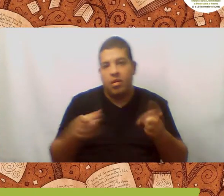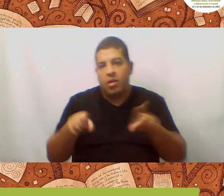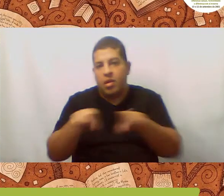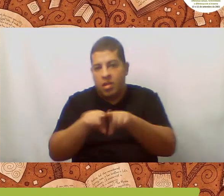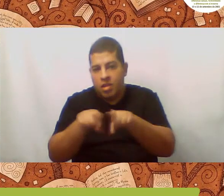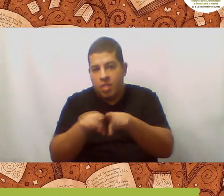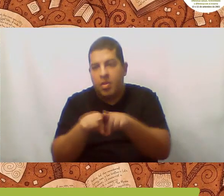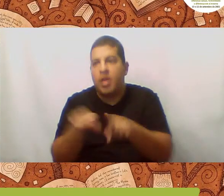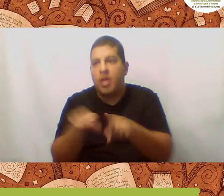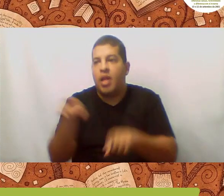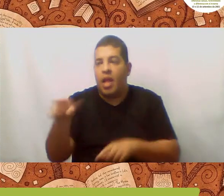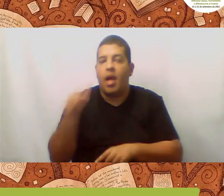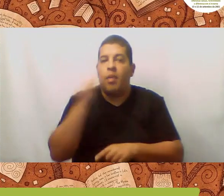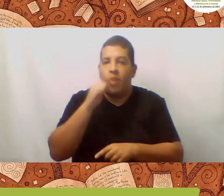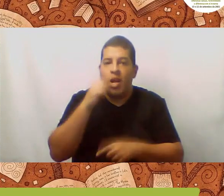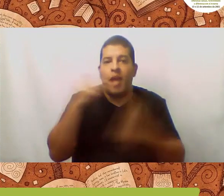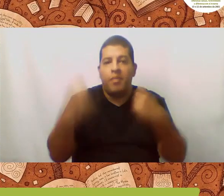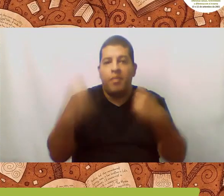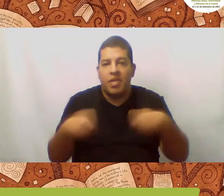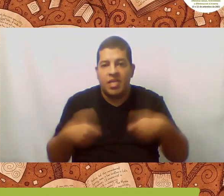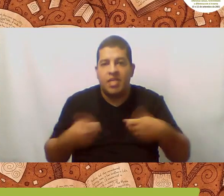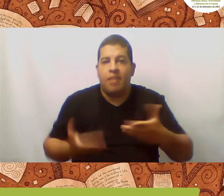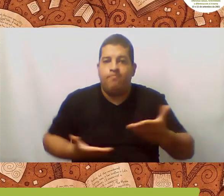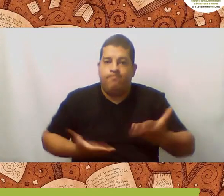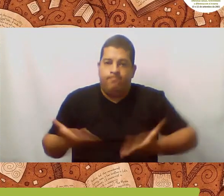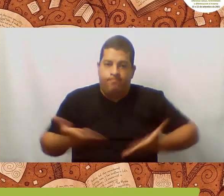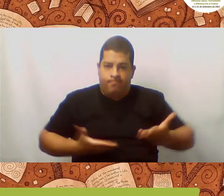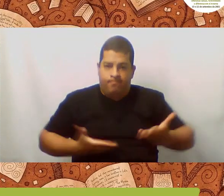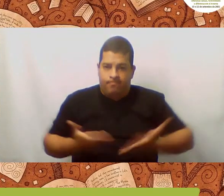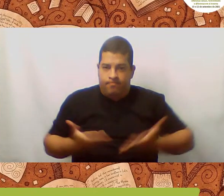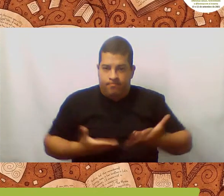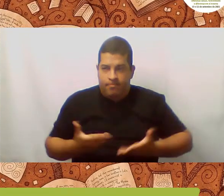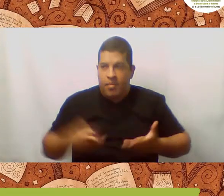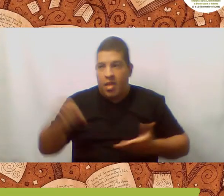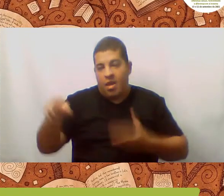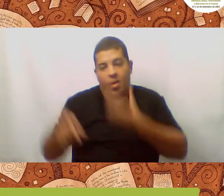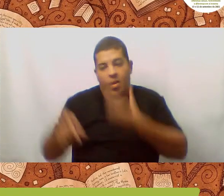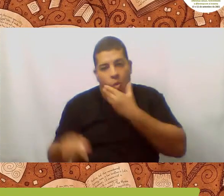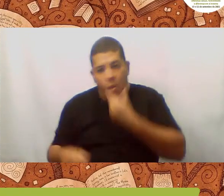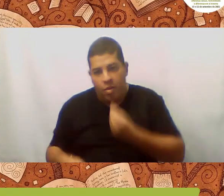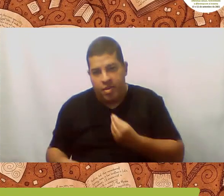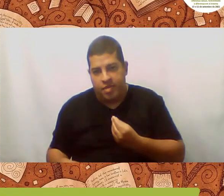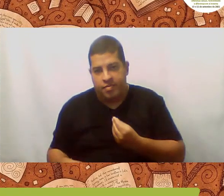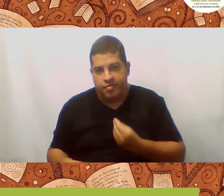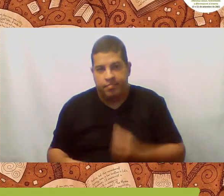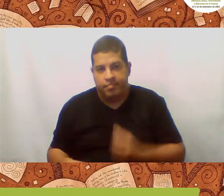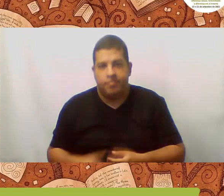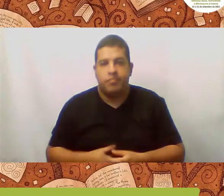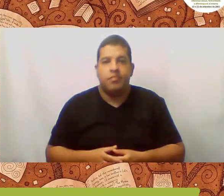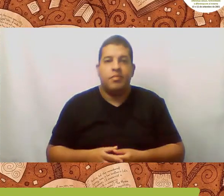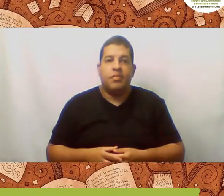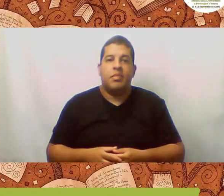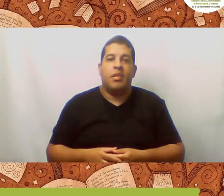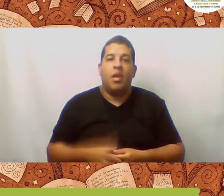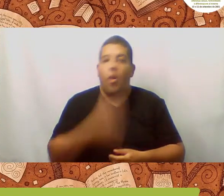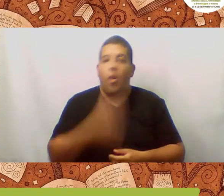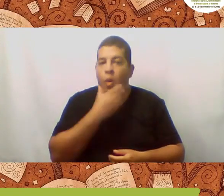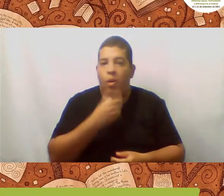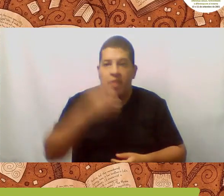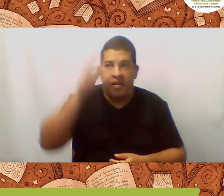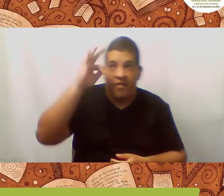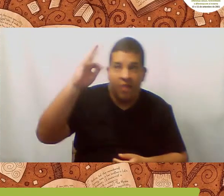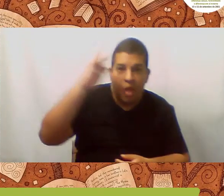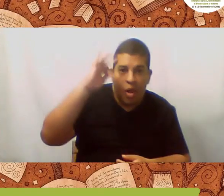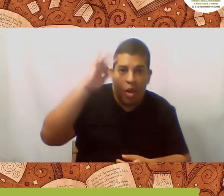em relação à condição masculina, né? Os grandes filósofos da nossa